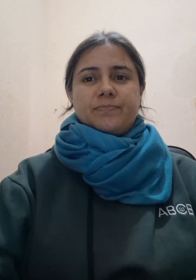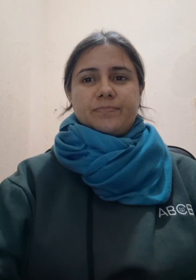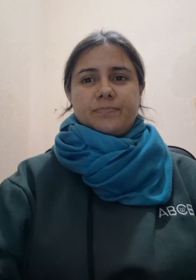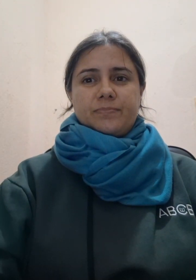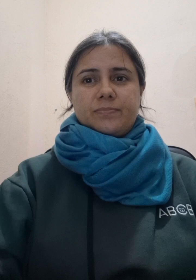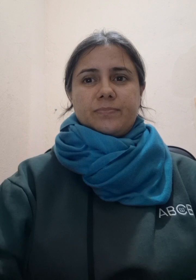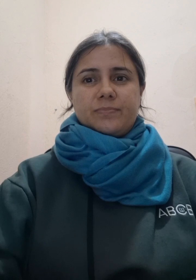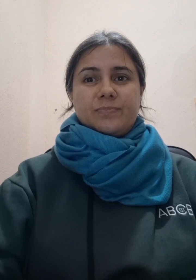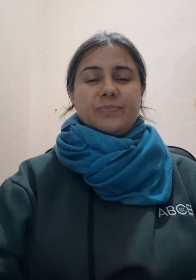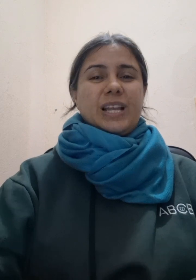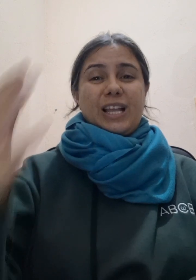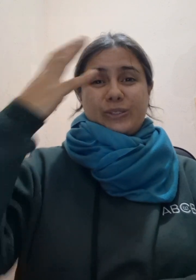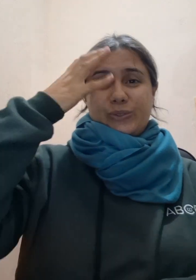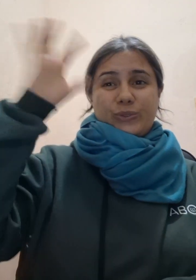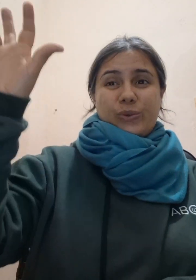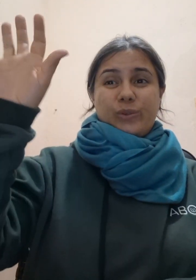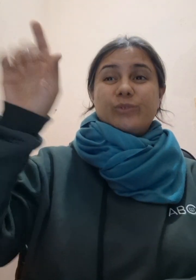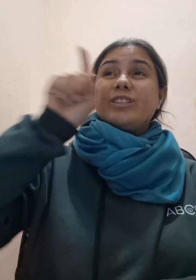Primeiro, entender